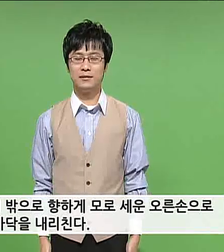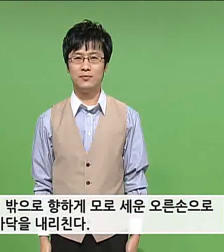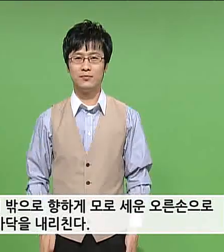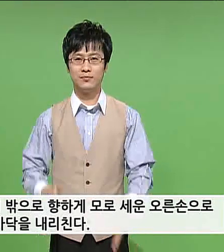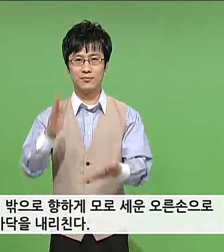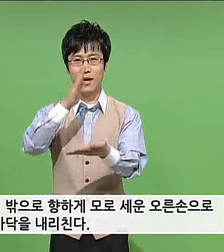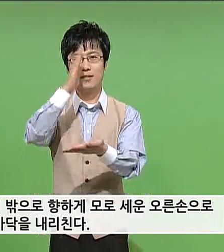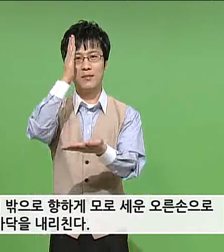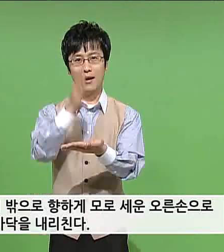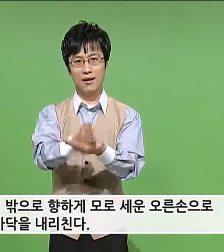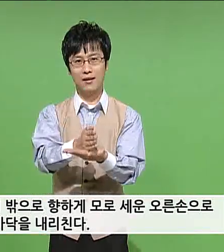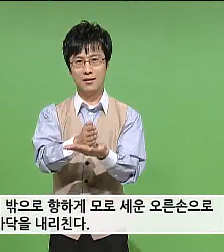말다.